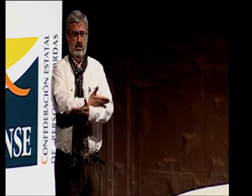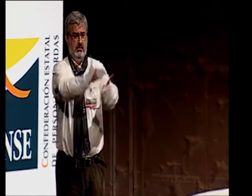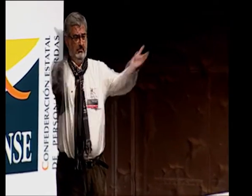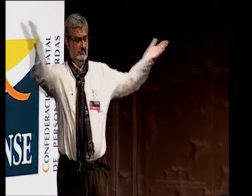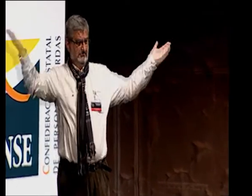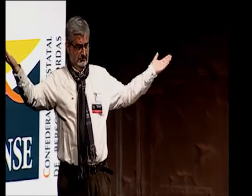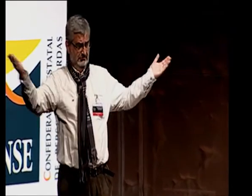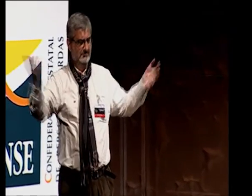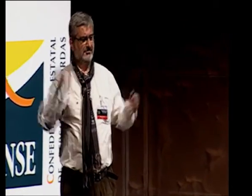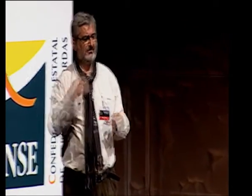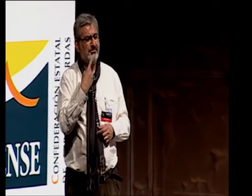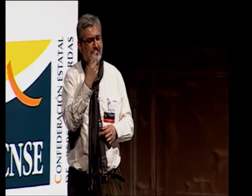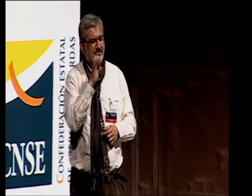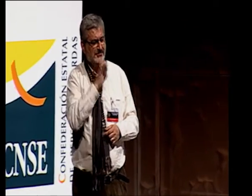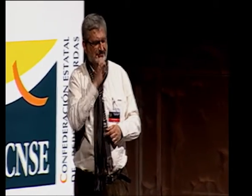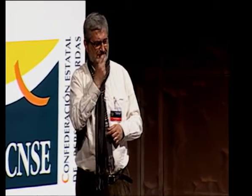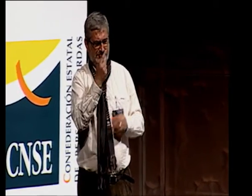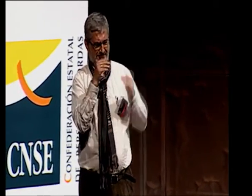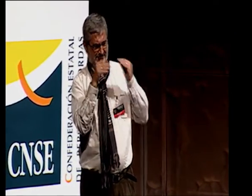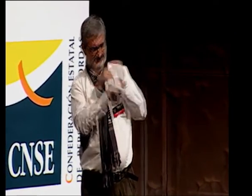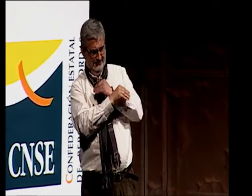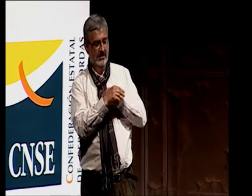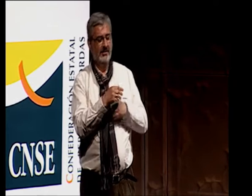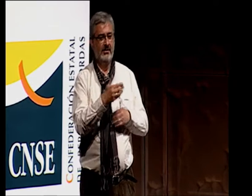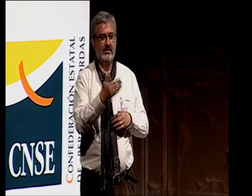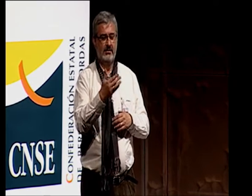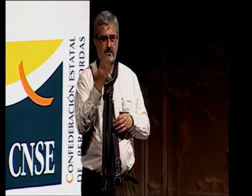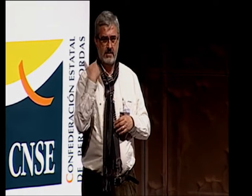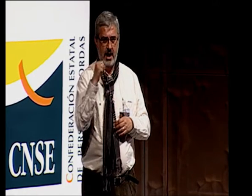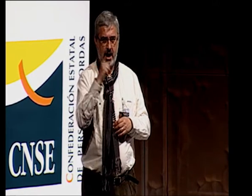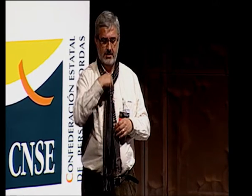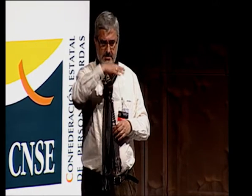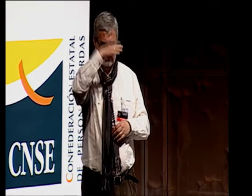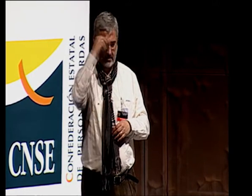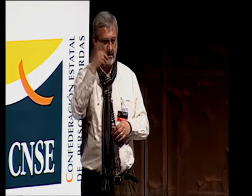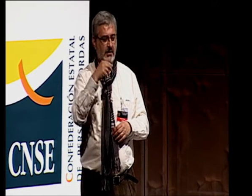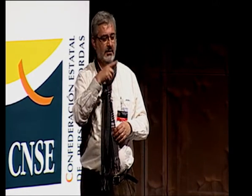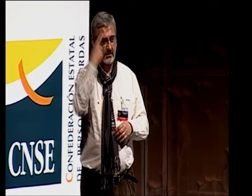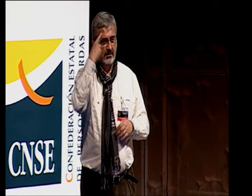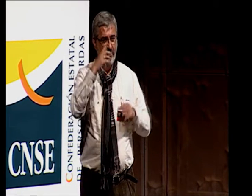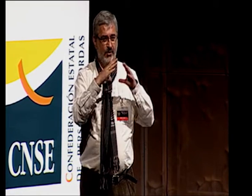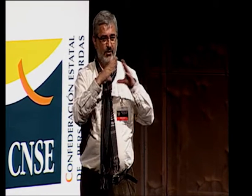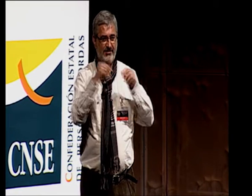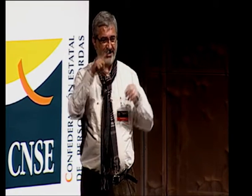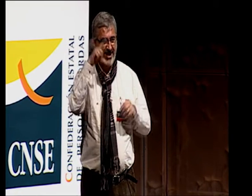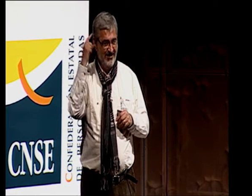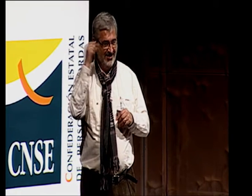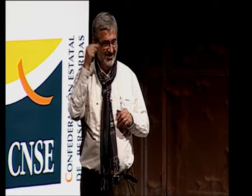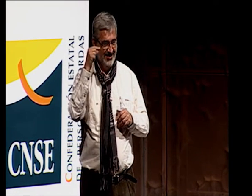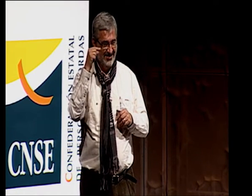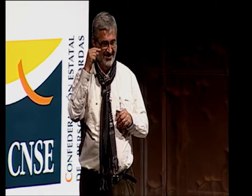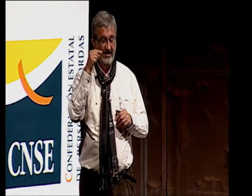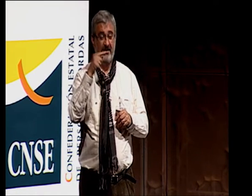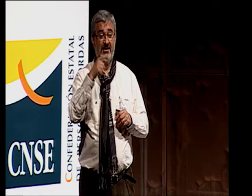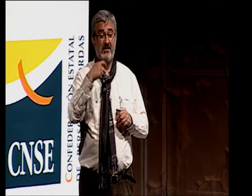era tu para poder o sea tu índice para empezar a investigar cóm esta lengua de signos aparece en la literatura de los oyentes